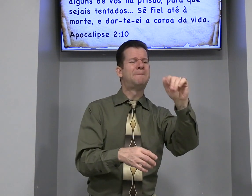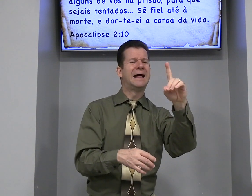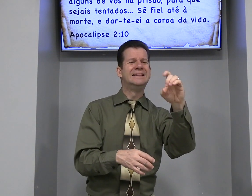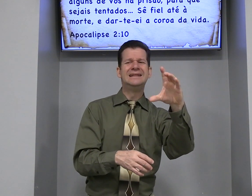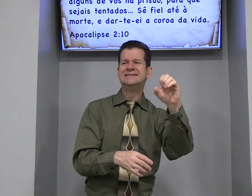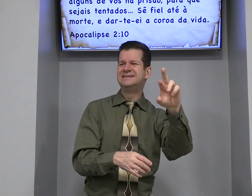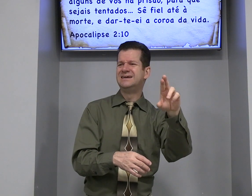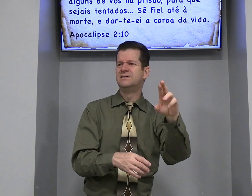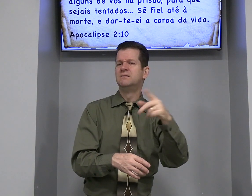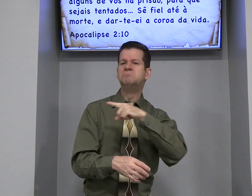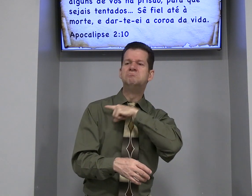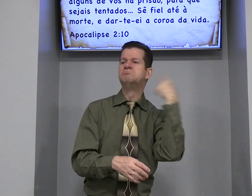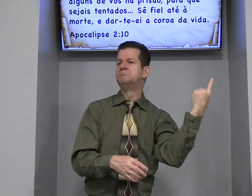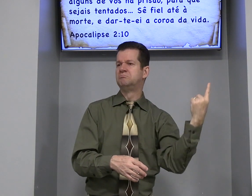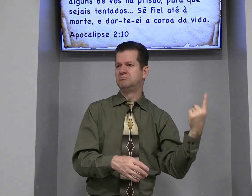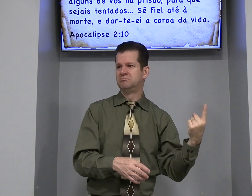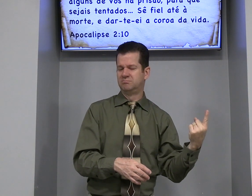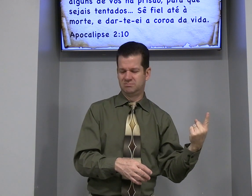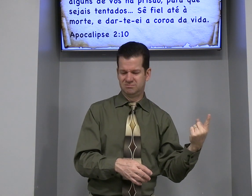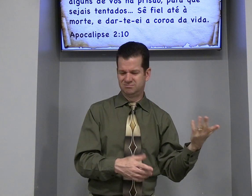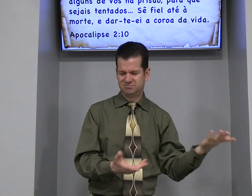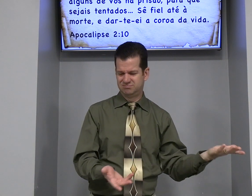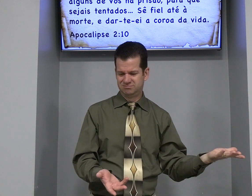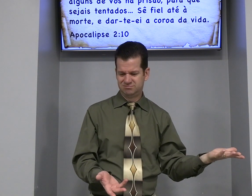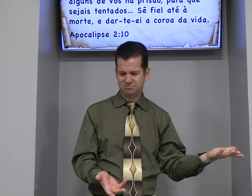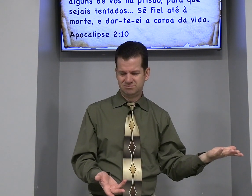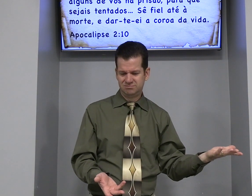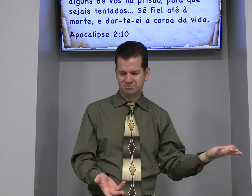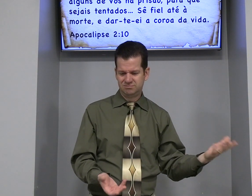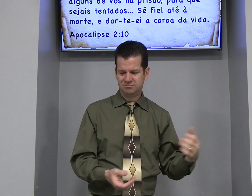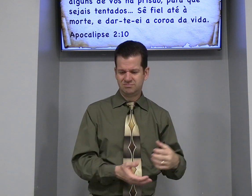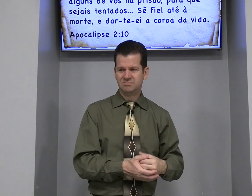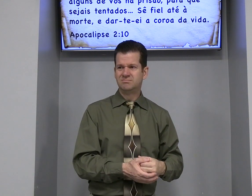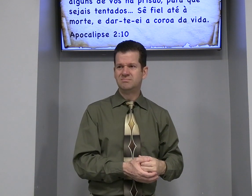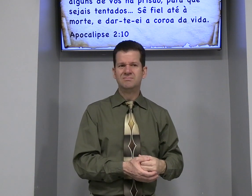Nada temas das coisas que haja a padecer.